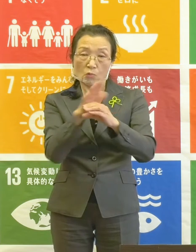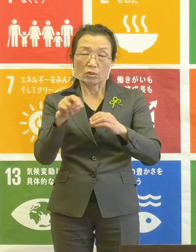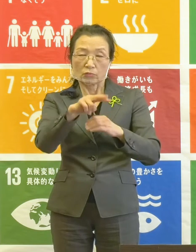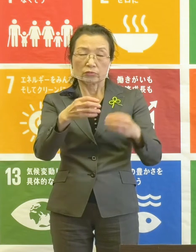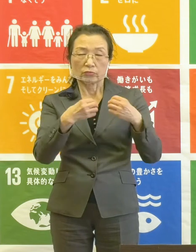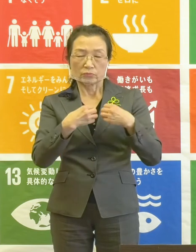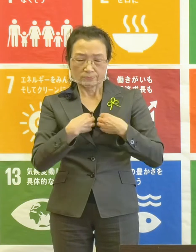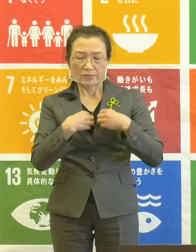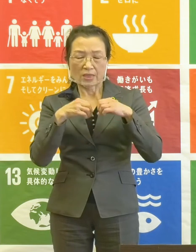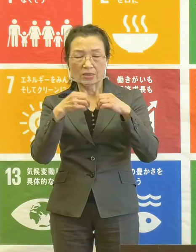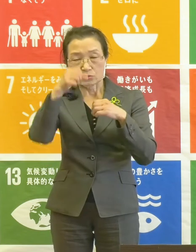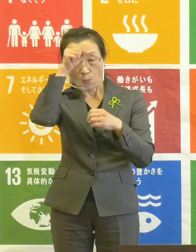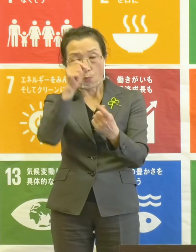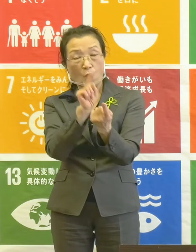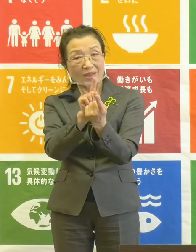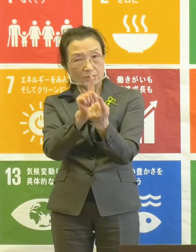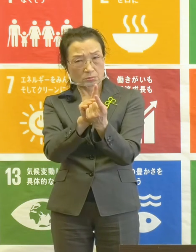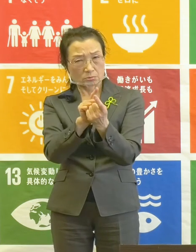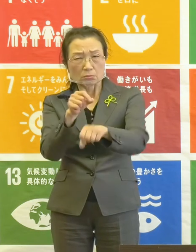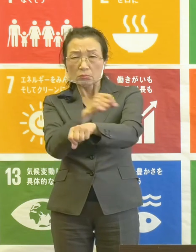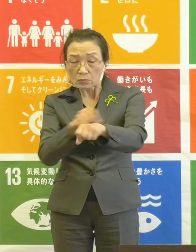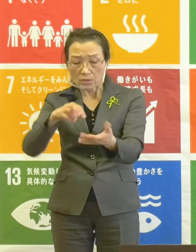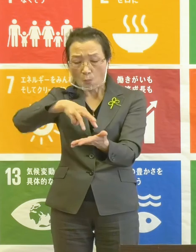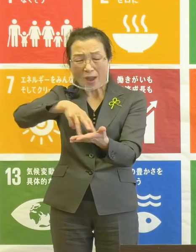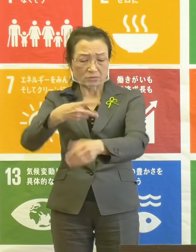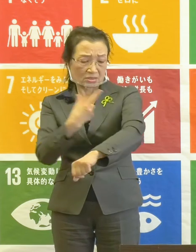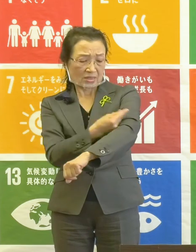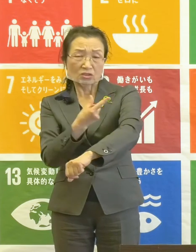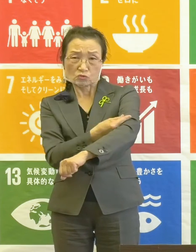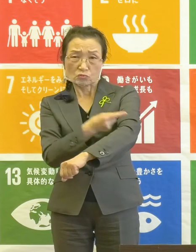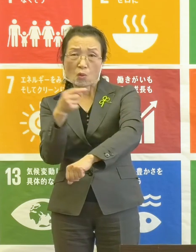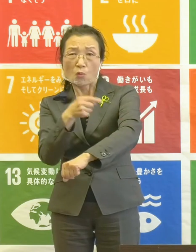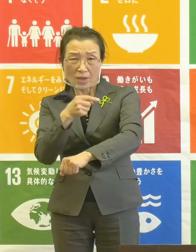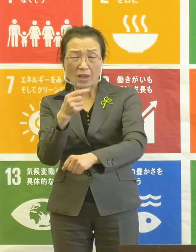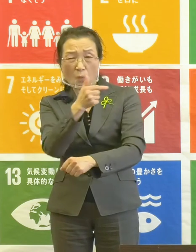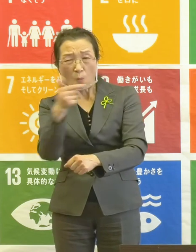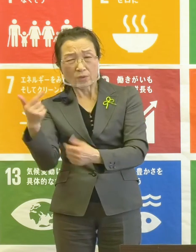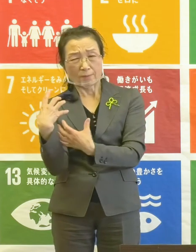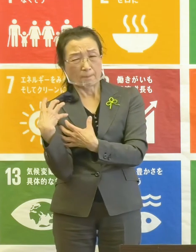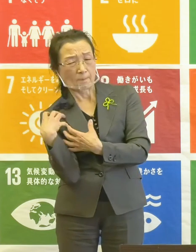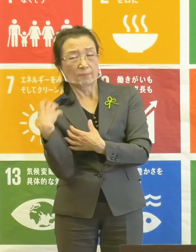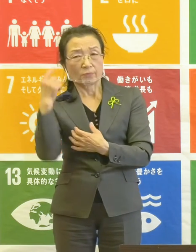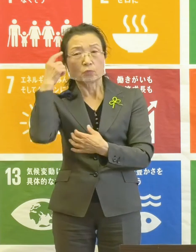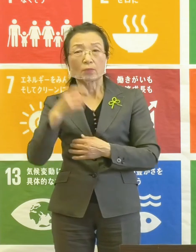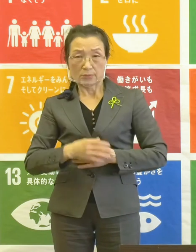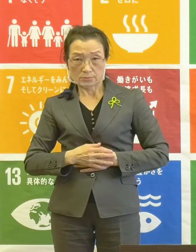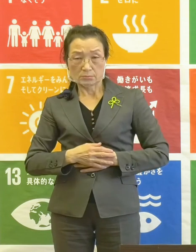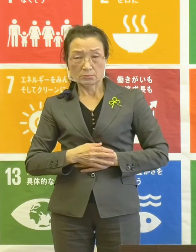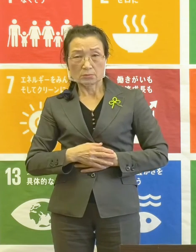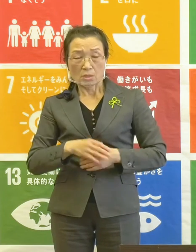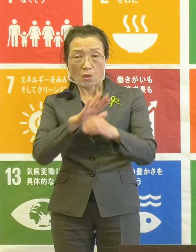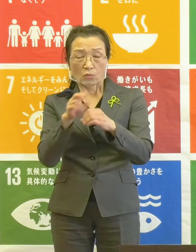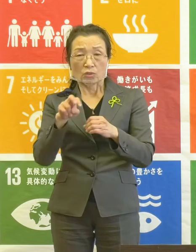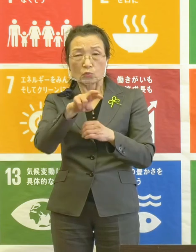対策、特にワクチン接種がまずは大きなミッションとなることが予想されますし、新型